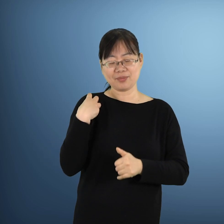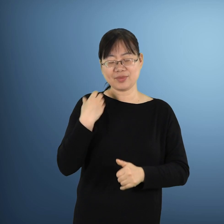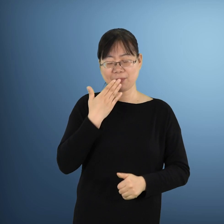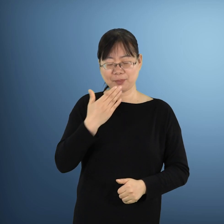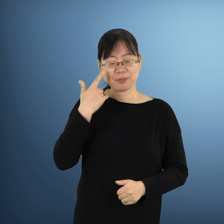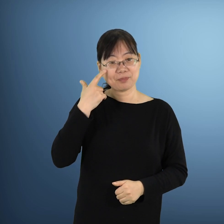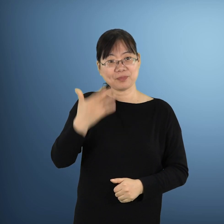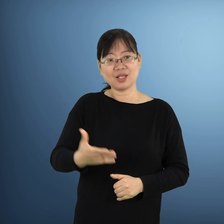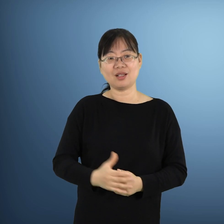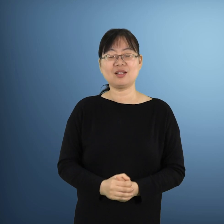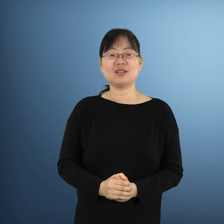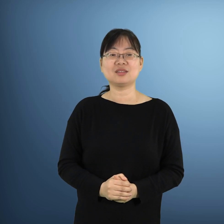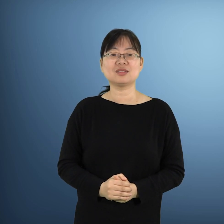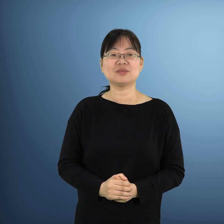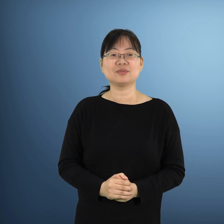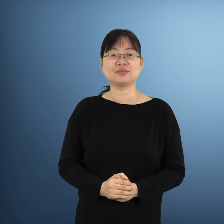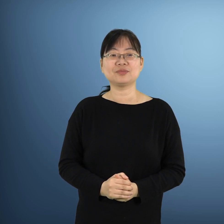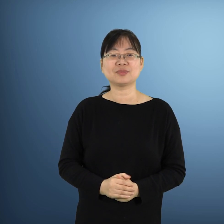감당하겠어요?